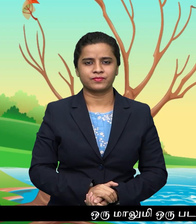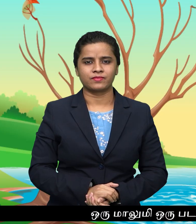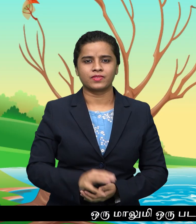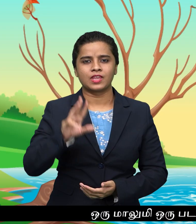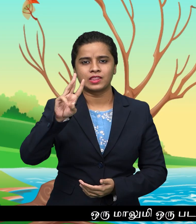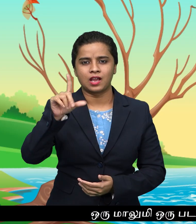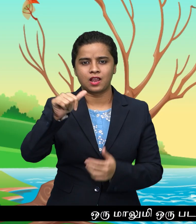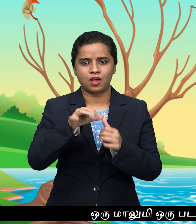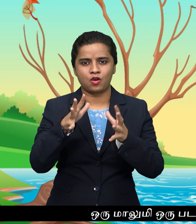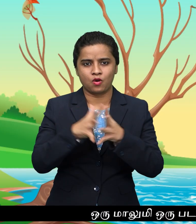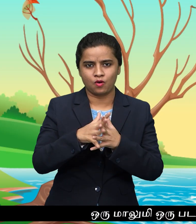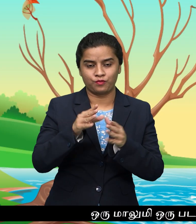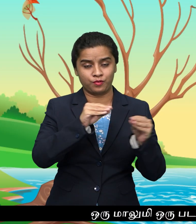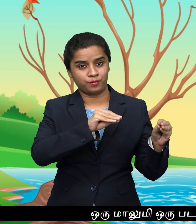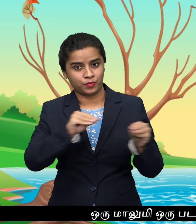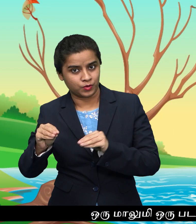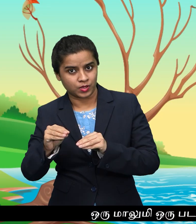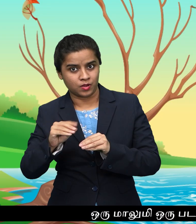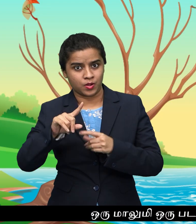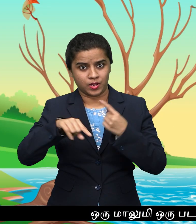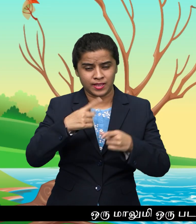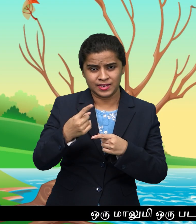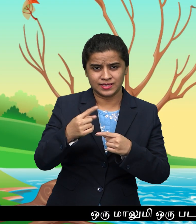ஒரு மாலுமி ஒரு படகில் இருந்து